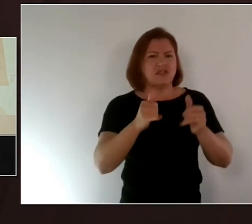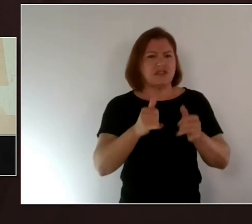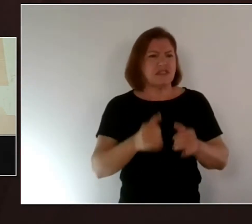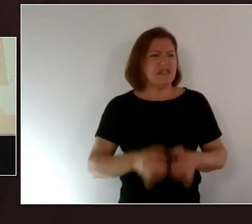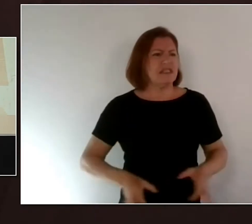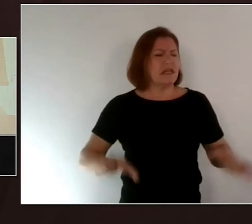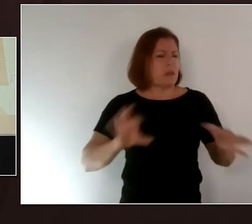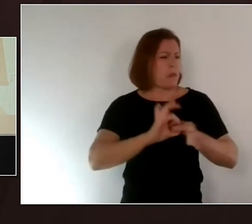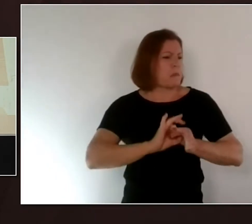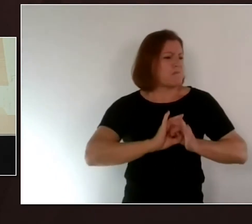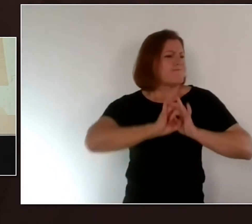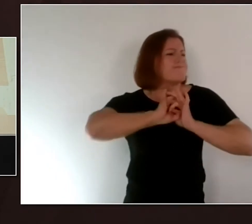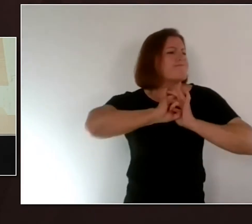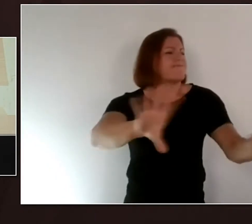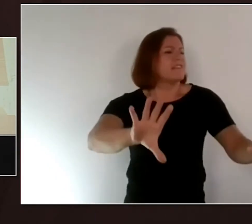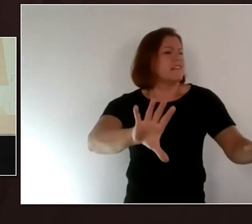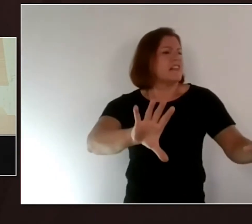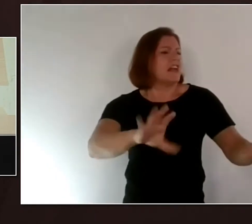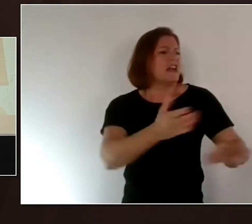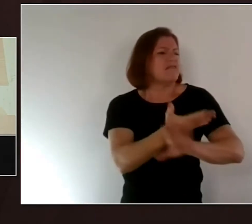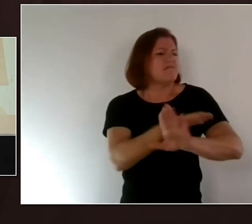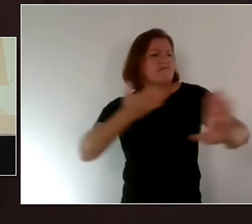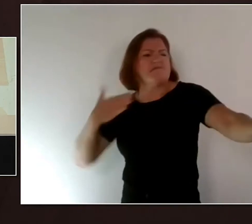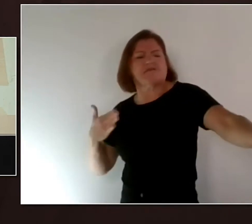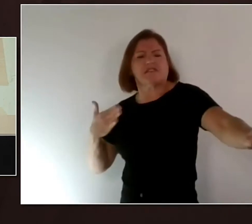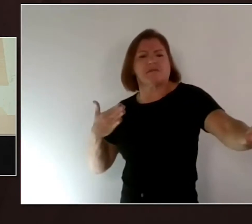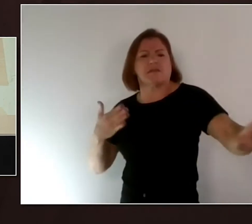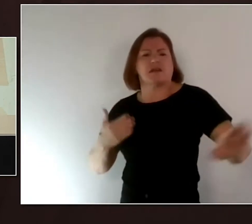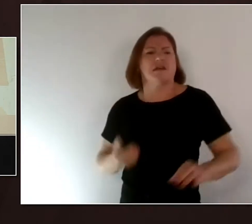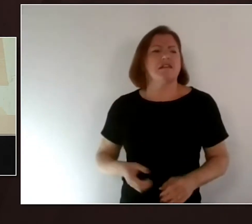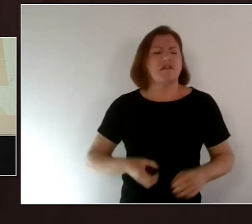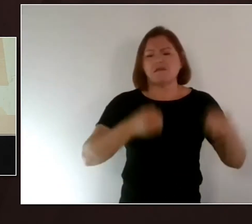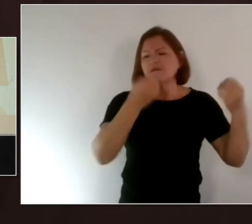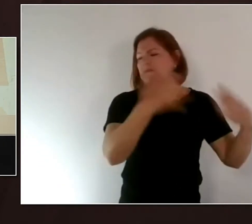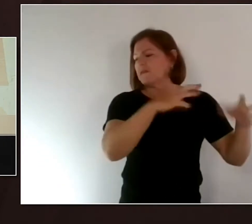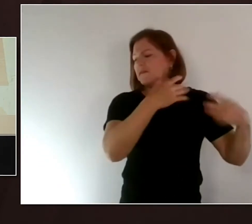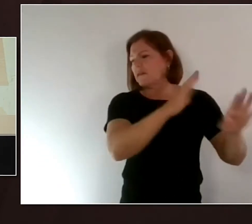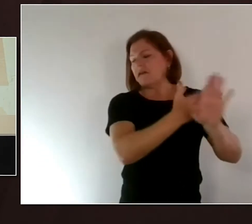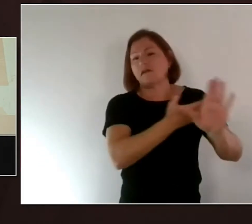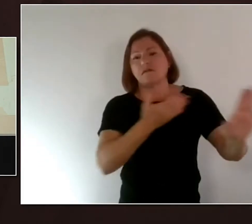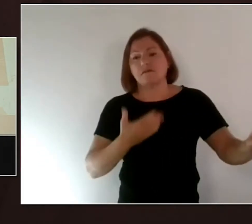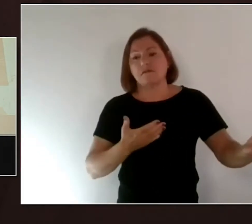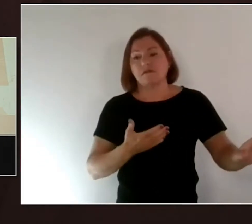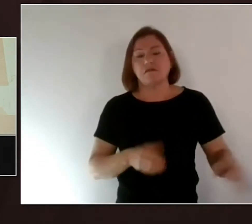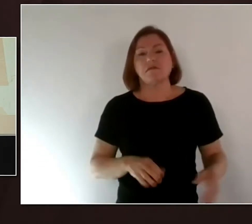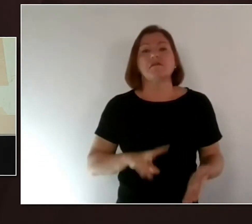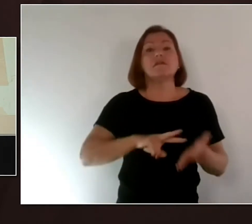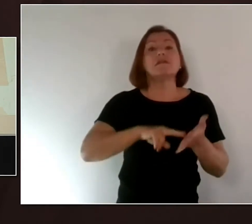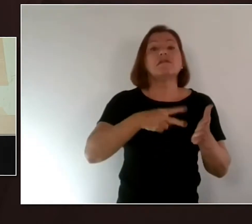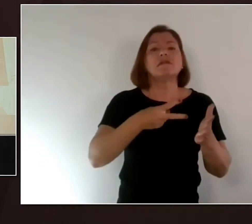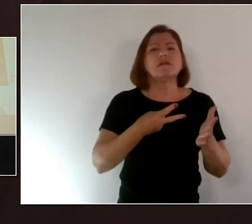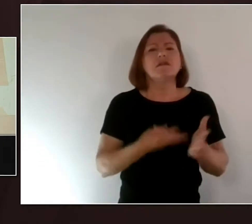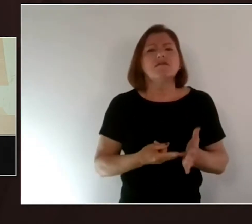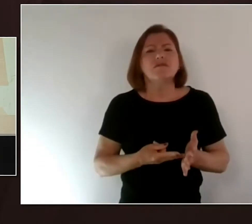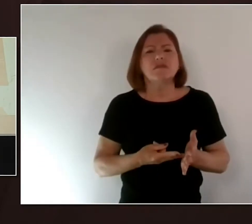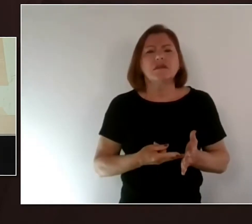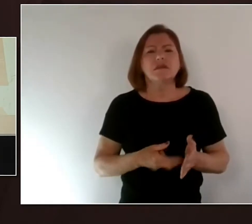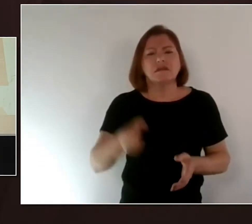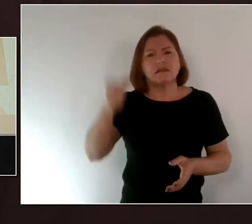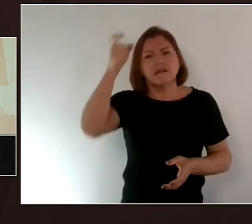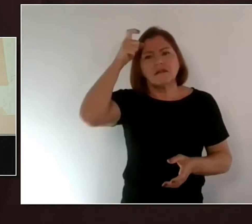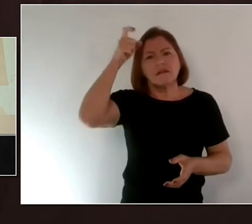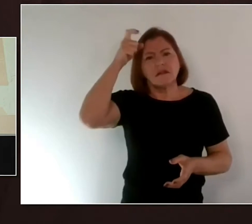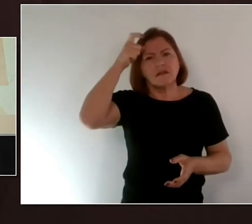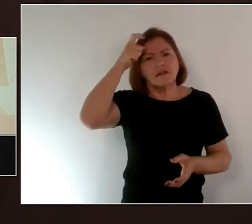laços e sacudamos de nós as suas algemas. Quer dizer, eles, né, Satanás